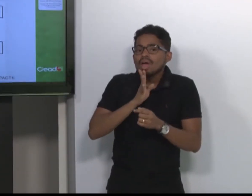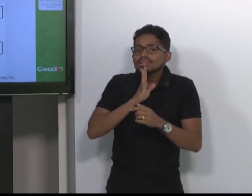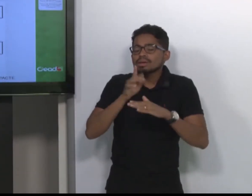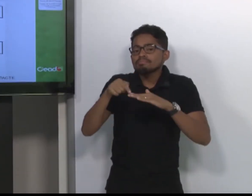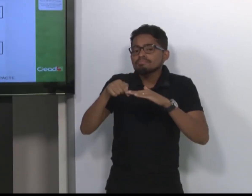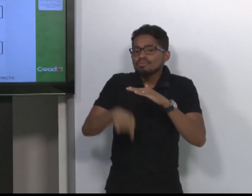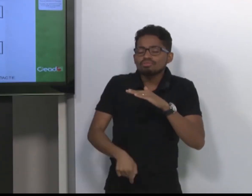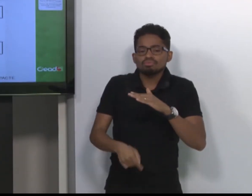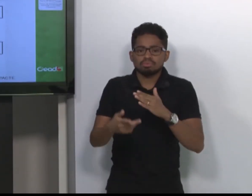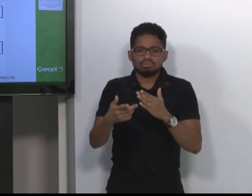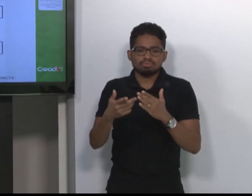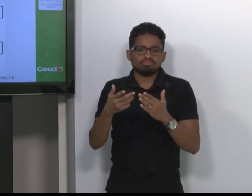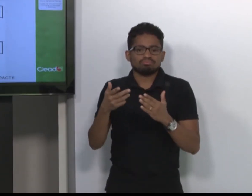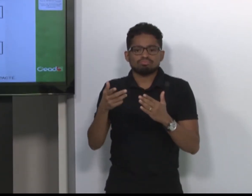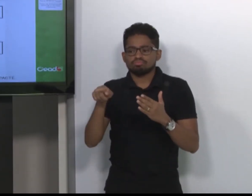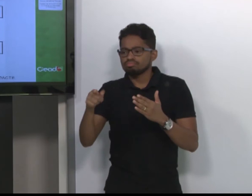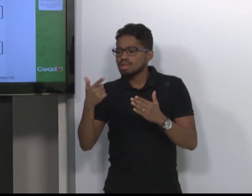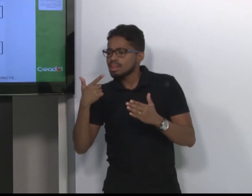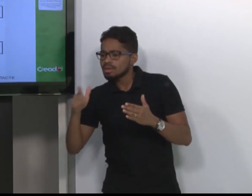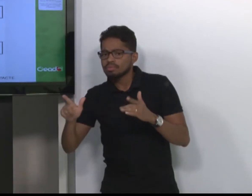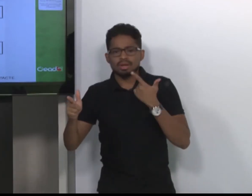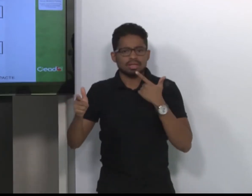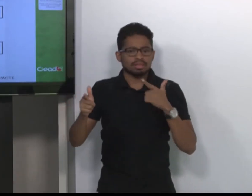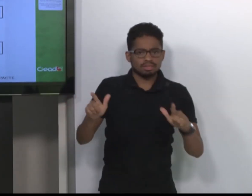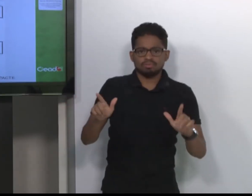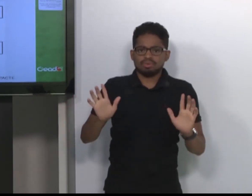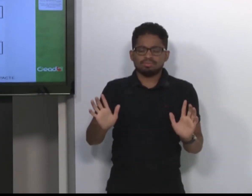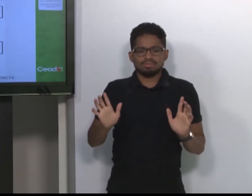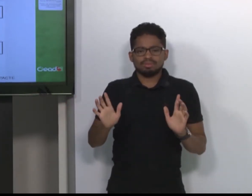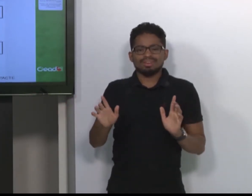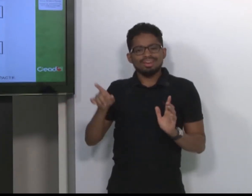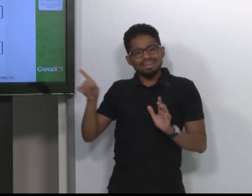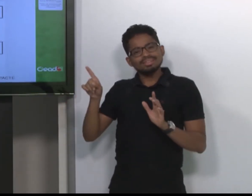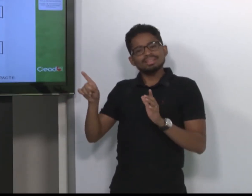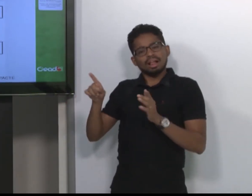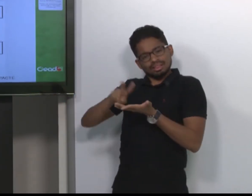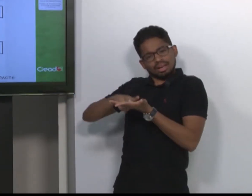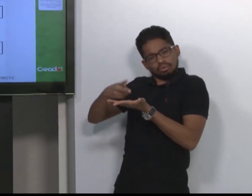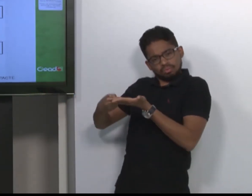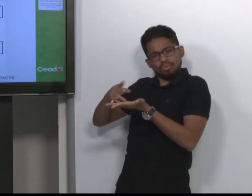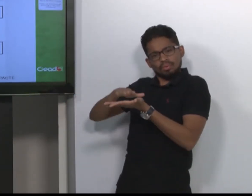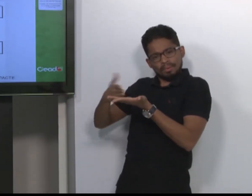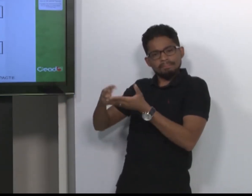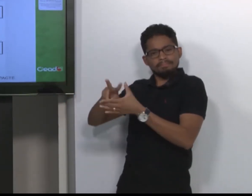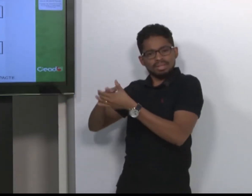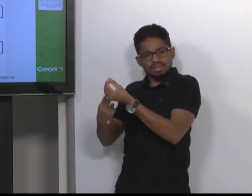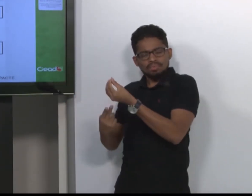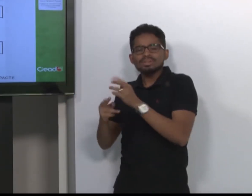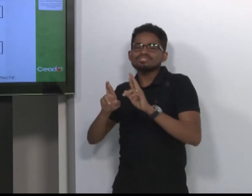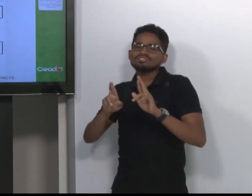conhecer profundamente essas duas línguas para ser bilíngue e ter essa competência.